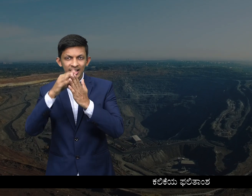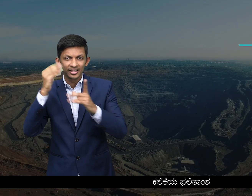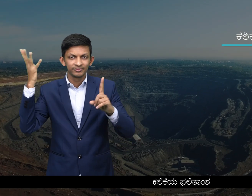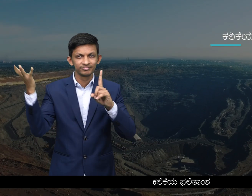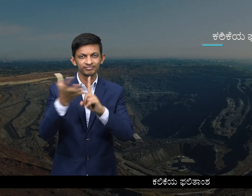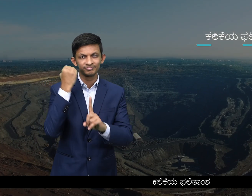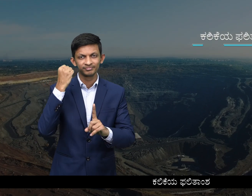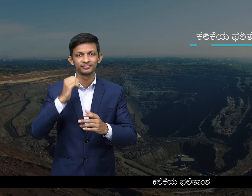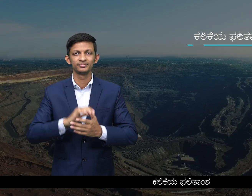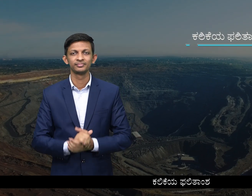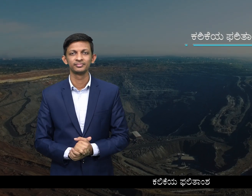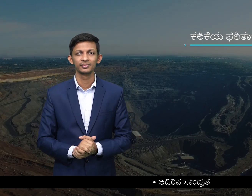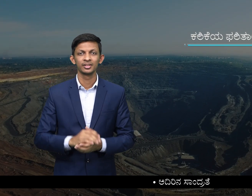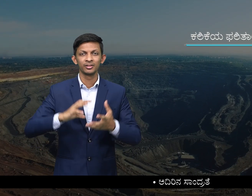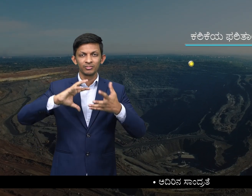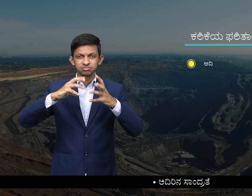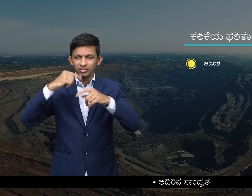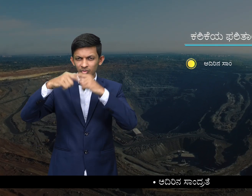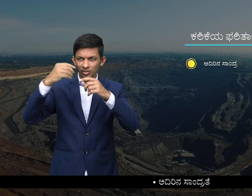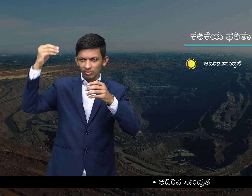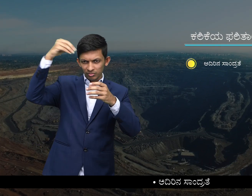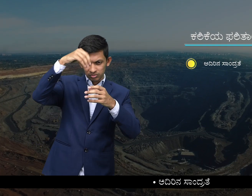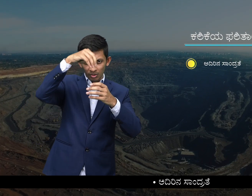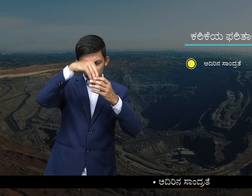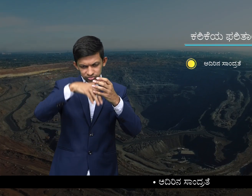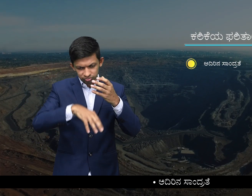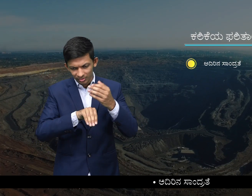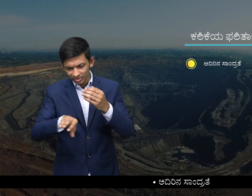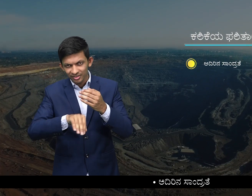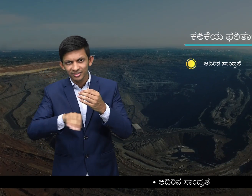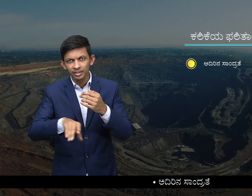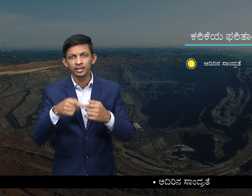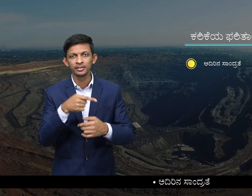ಕಲಿಕೆಯ ಫಲಿತಾಂಶ ಅದಿರಿನ ಸಾಂದ್ರತೆ,